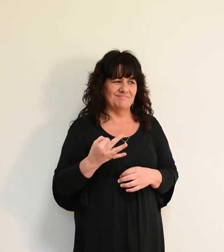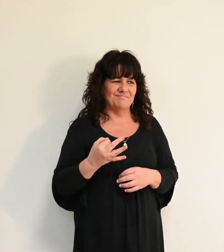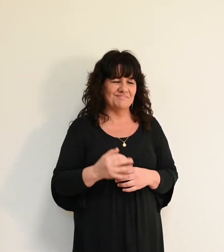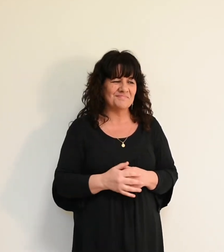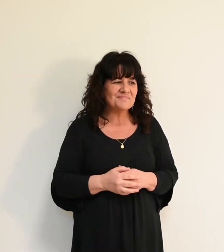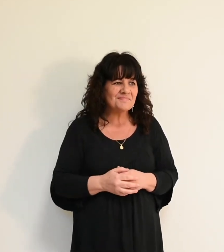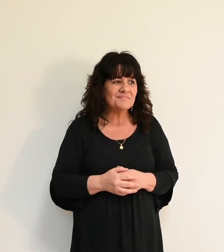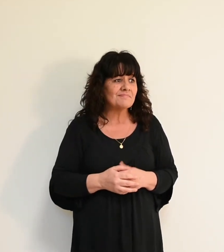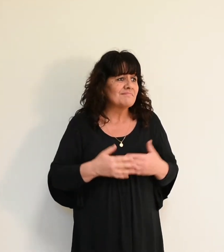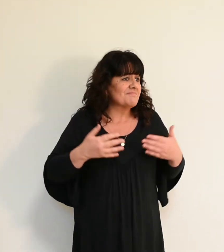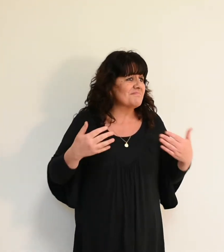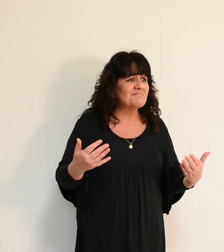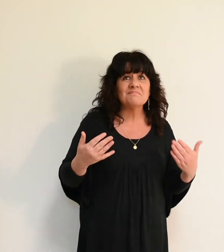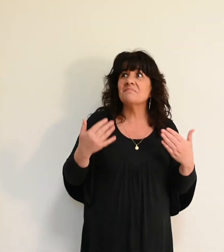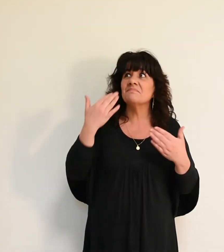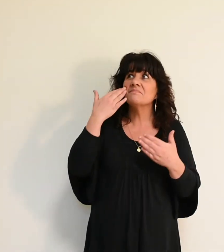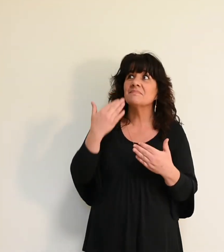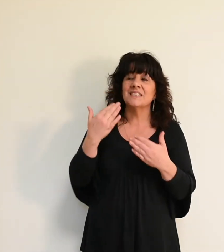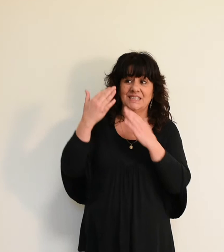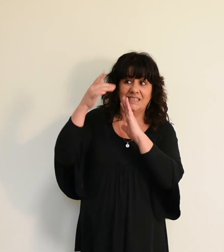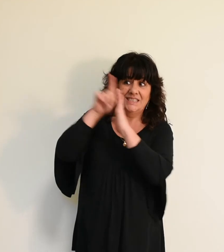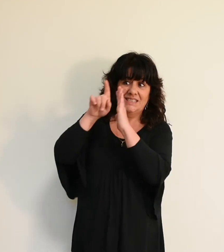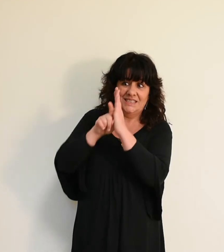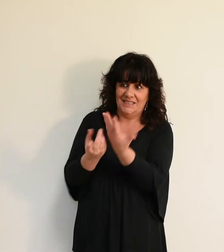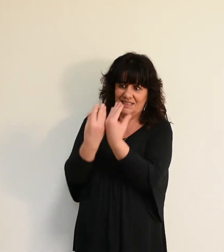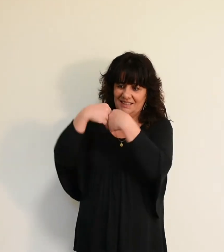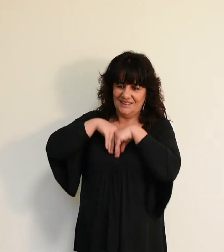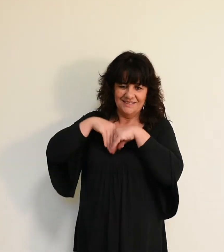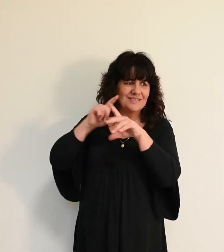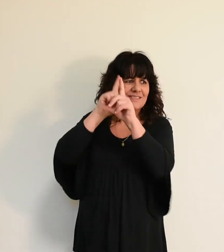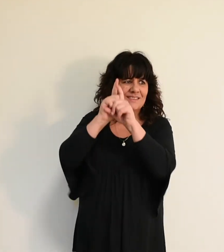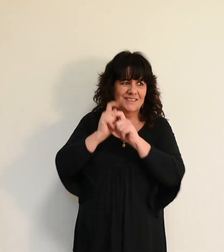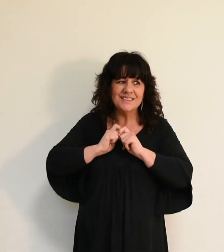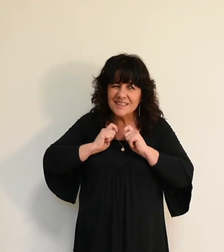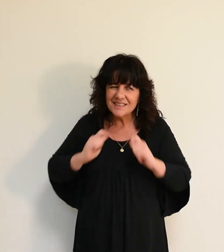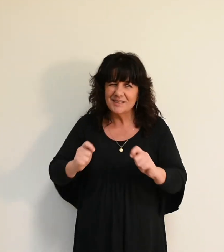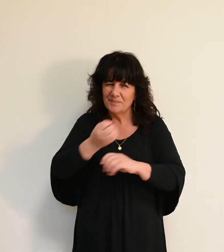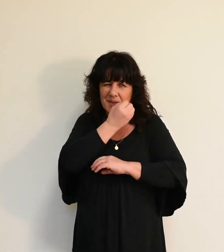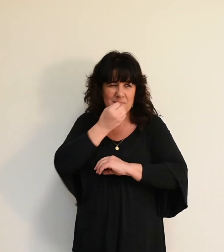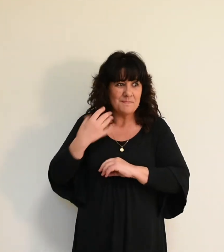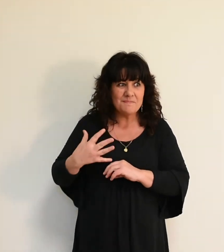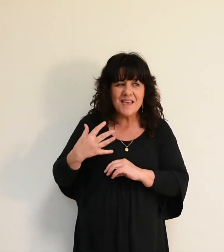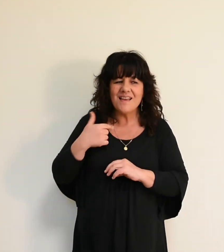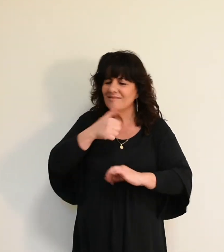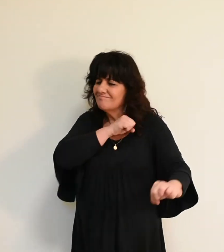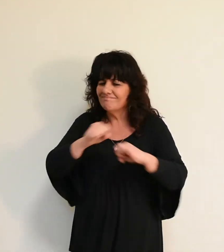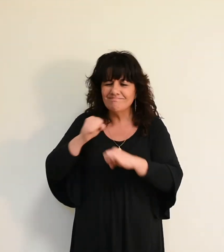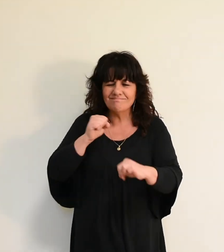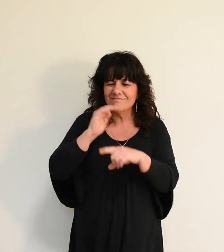Quoi que nous demandions à Dieu, nous le recevons de lui. Parce que nous gardons ses commandements et que